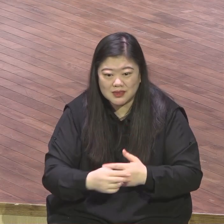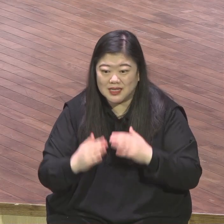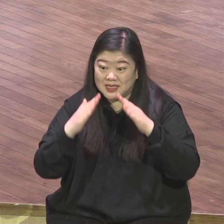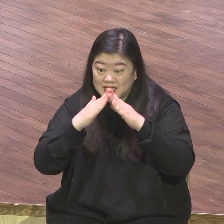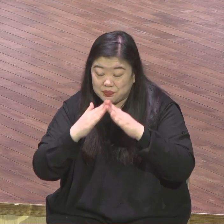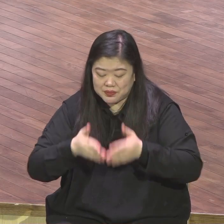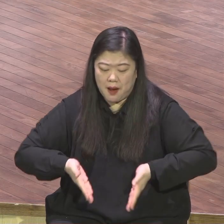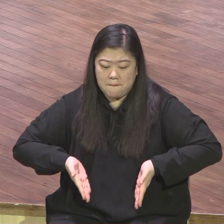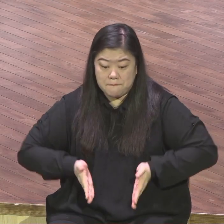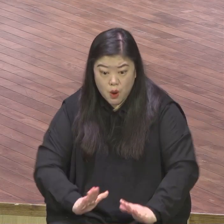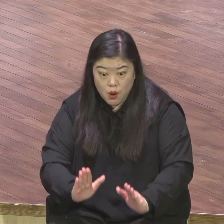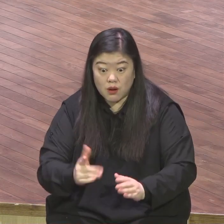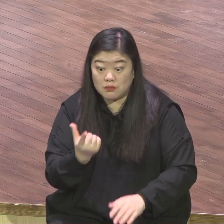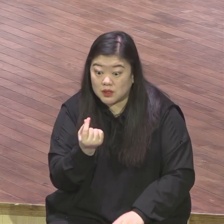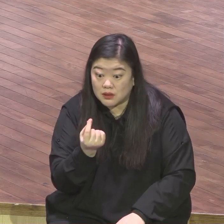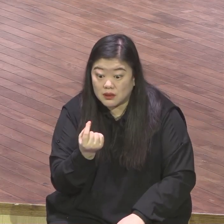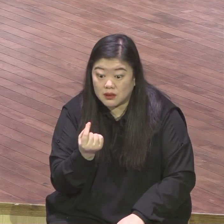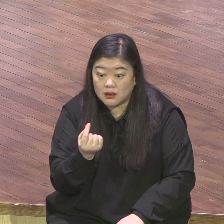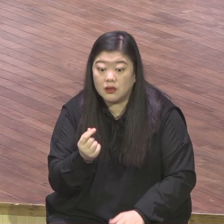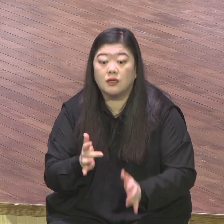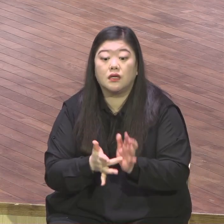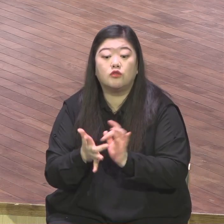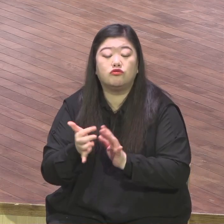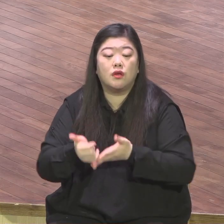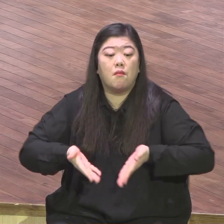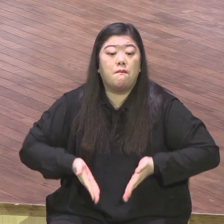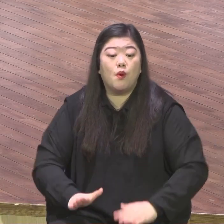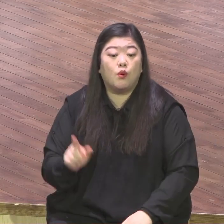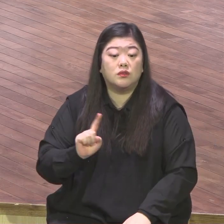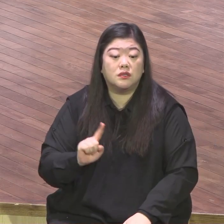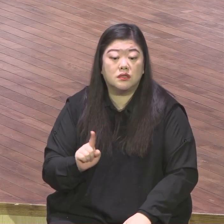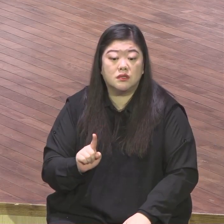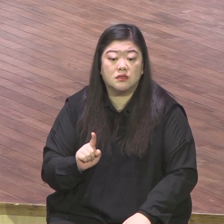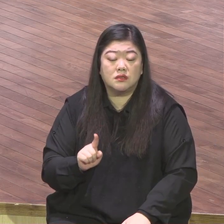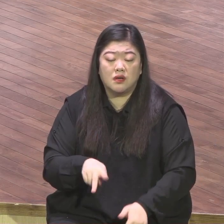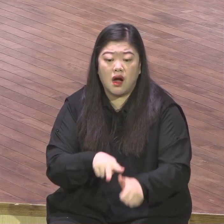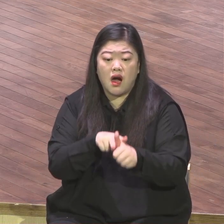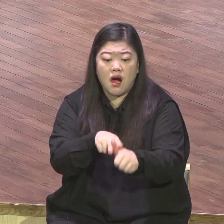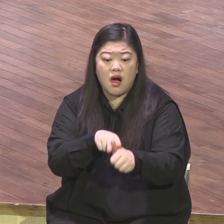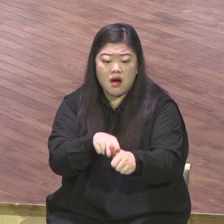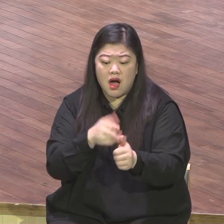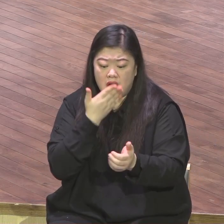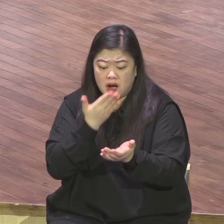말구유, 말밥통에서 태어난 분이 있어요.